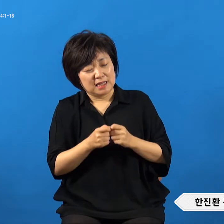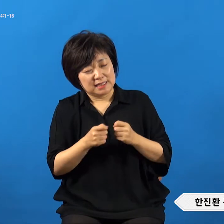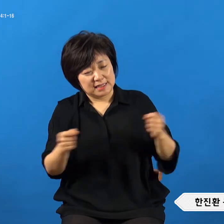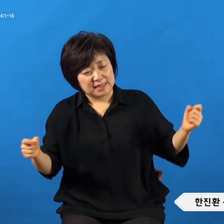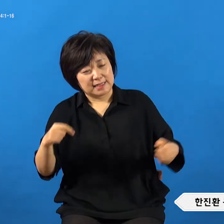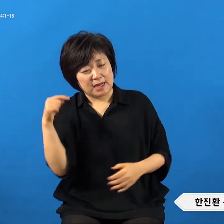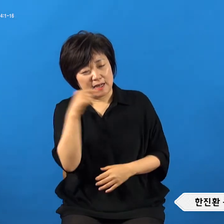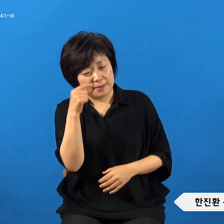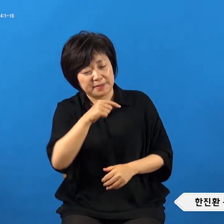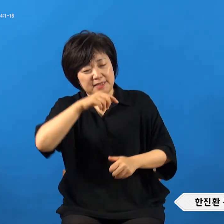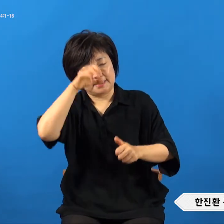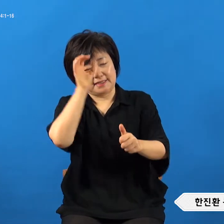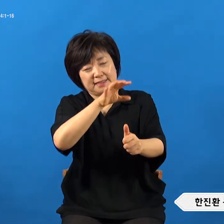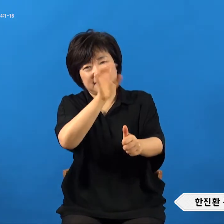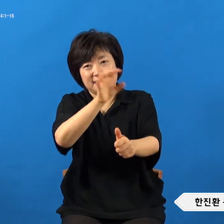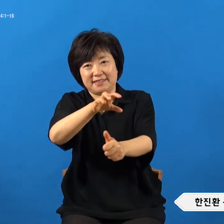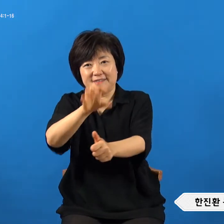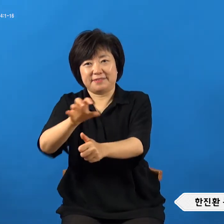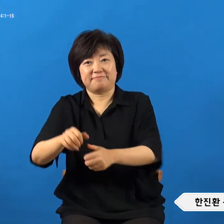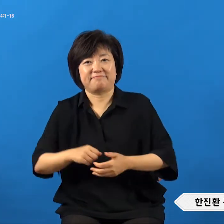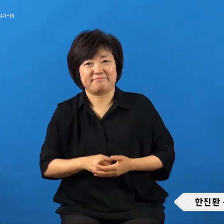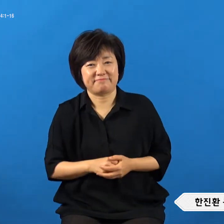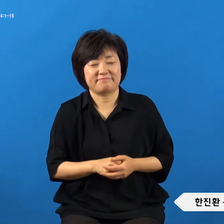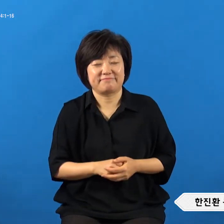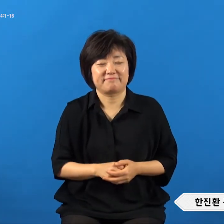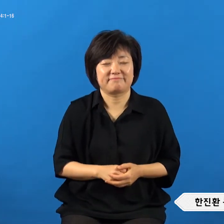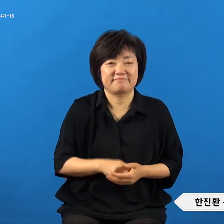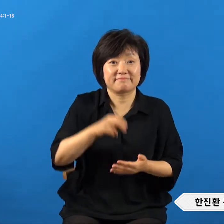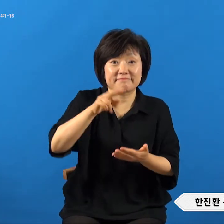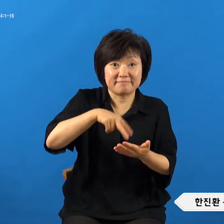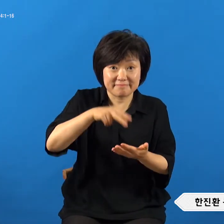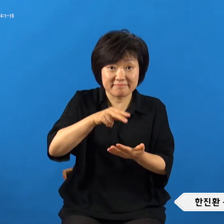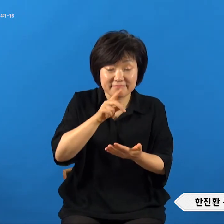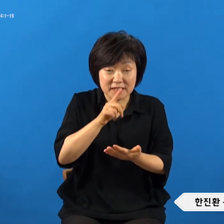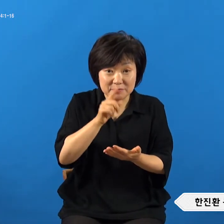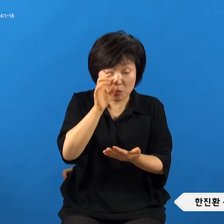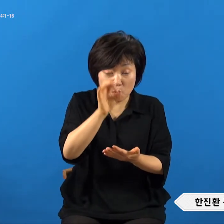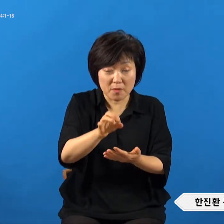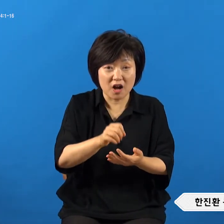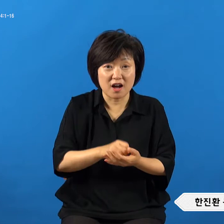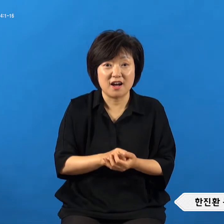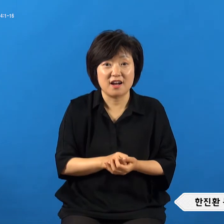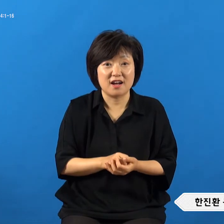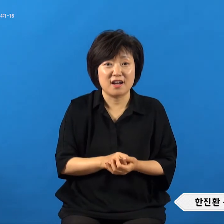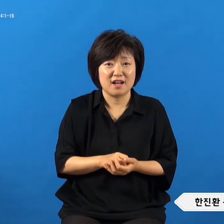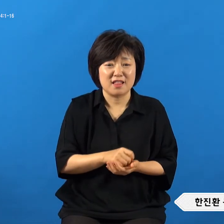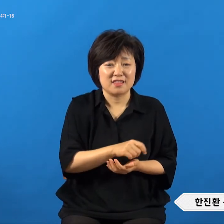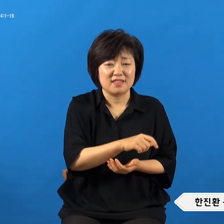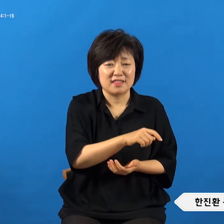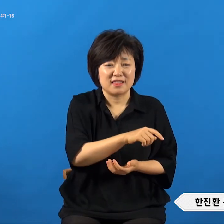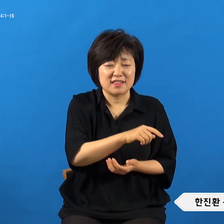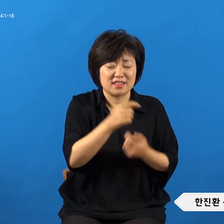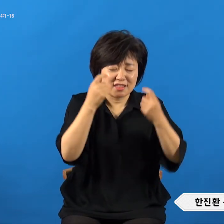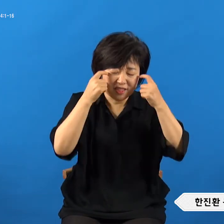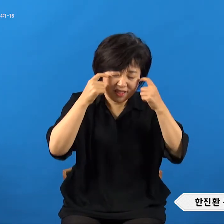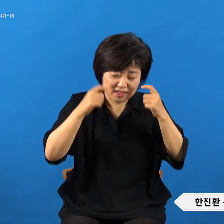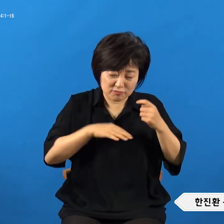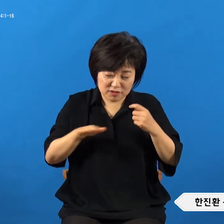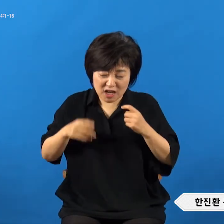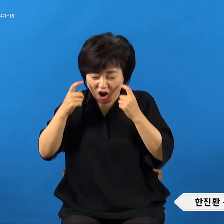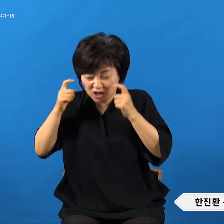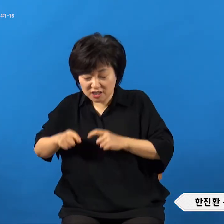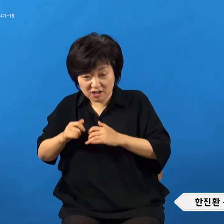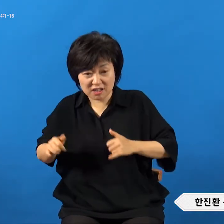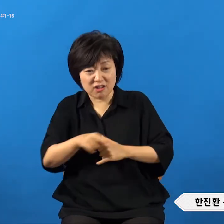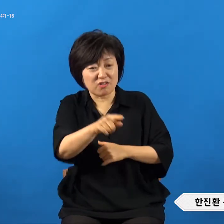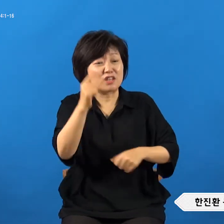엄하게 책망을 합니다. 우리가 읽은 말씀 후반부에 가면 우리는 어리석은 것 같지만